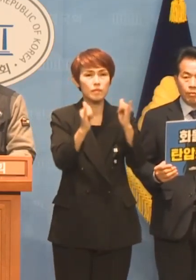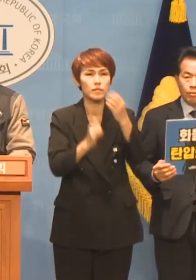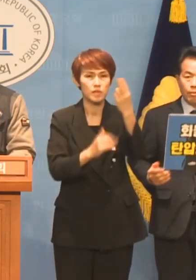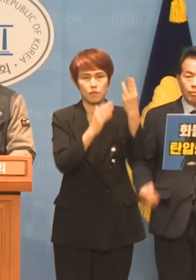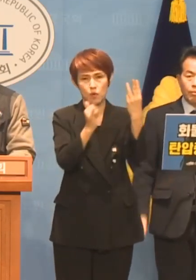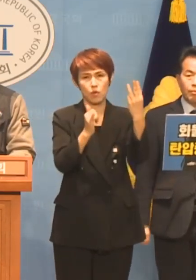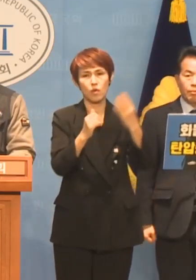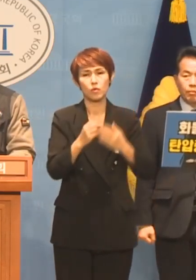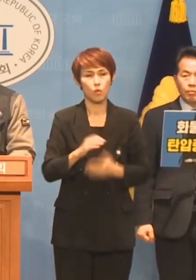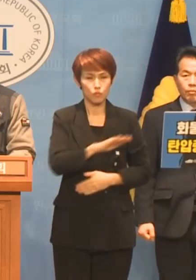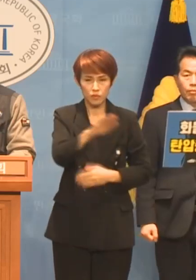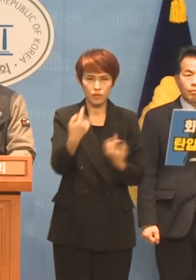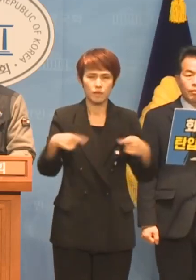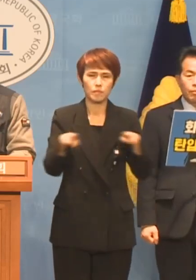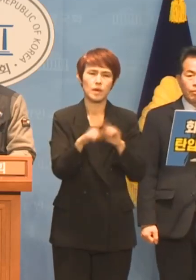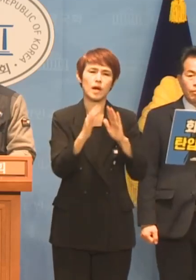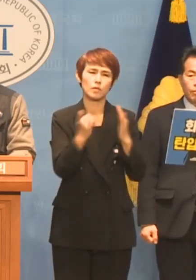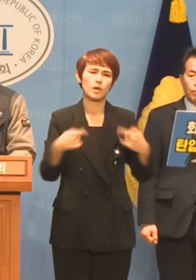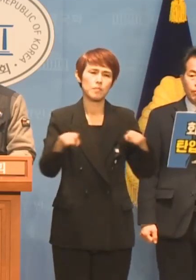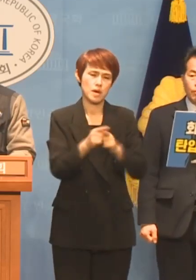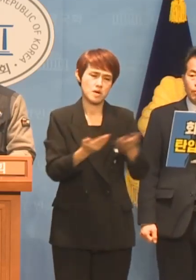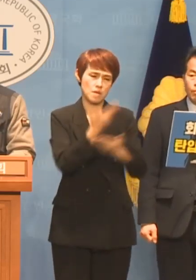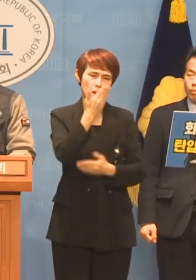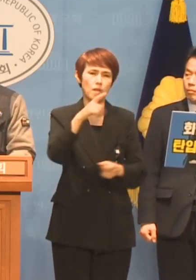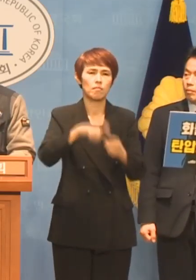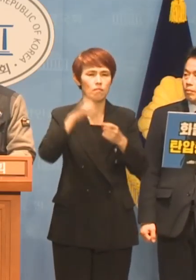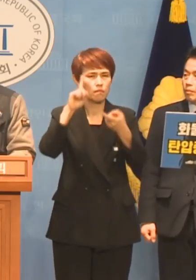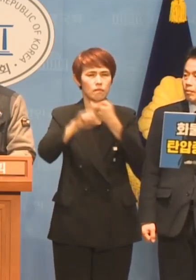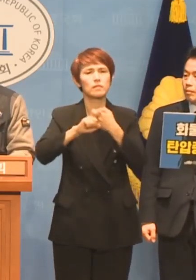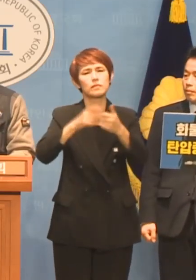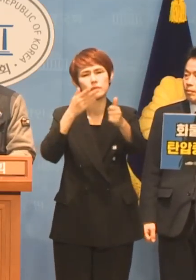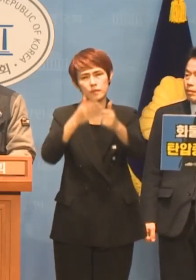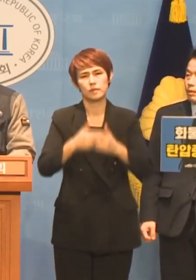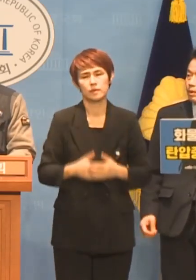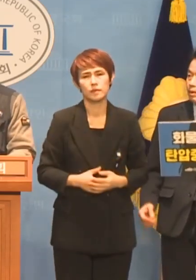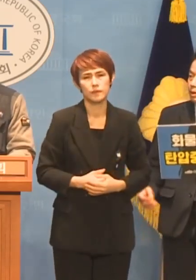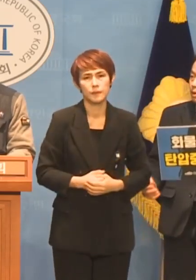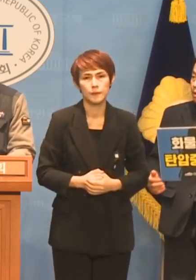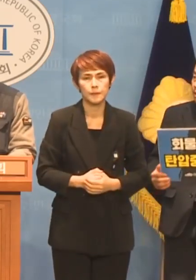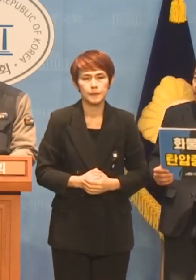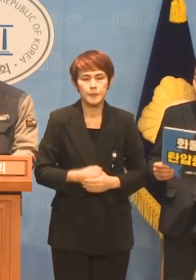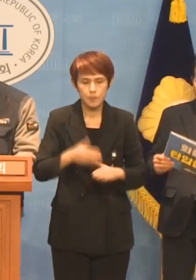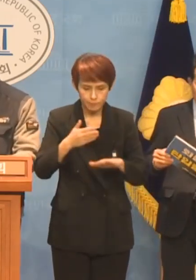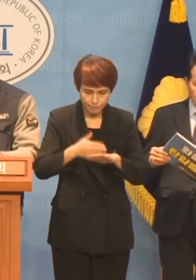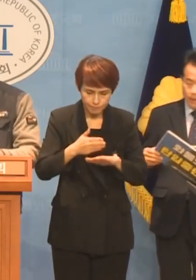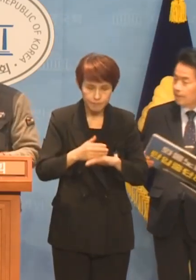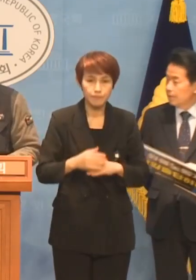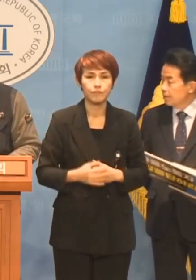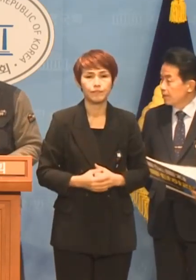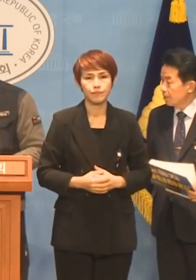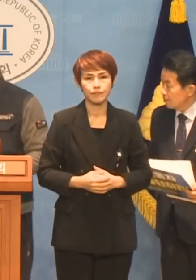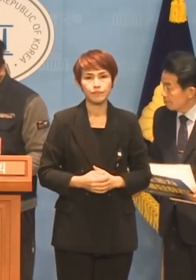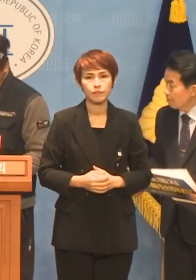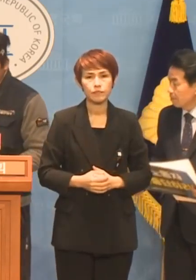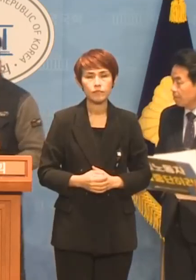가정에 돌아갈 수 있도록 여러분께서 많은 관심을 가져주시길 부탁드리겠습니다. 고맙습니다.